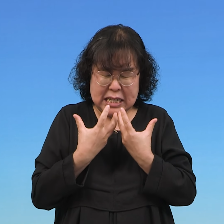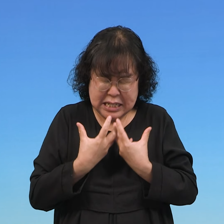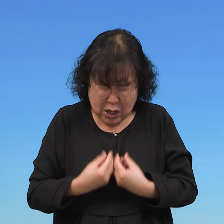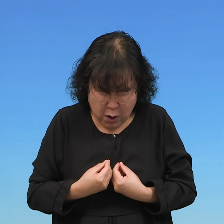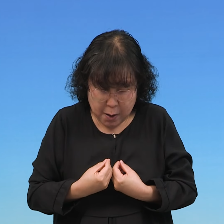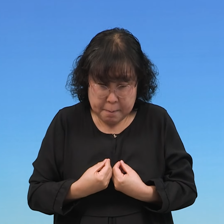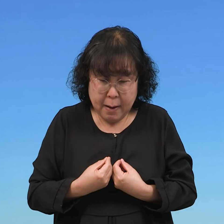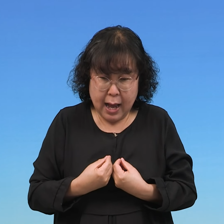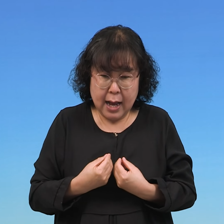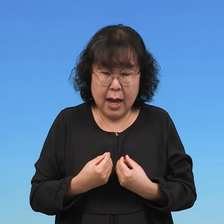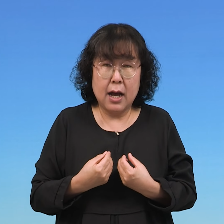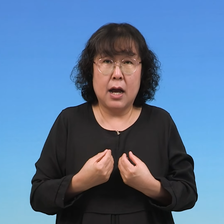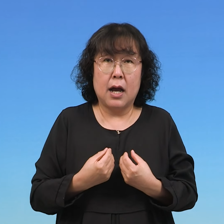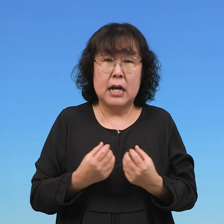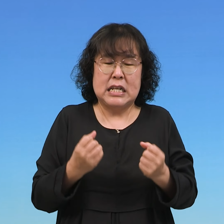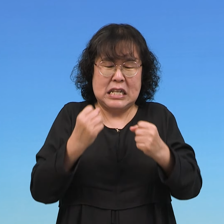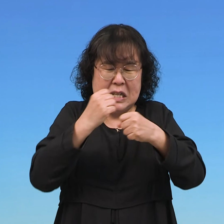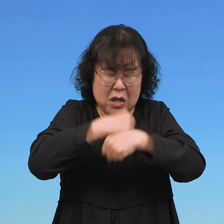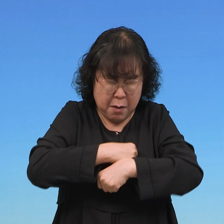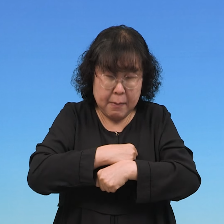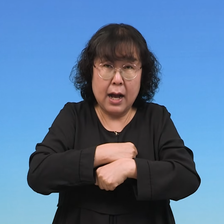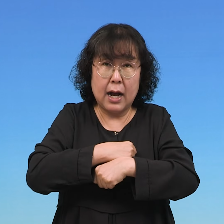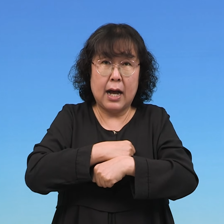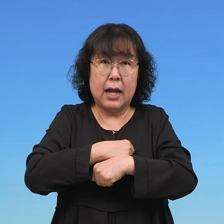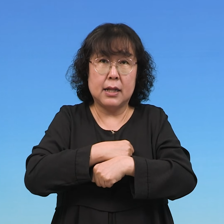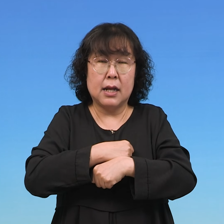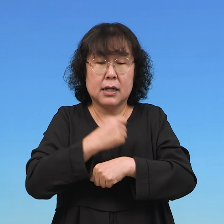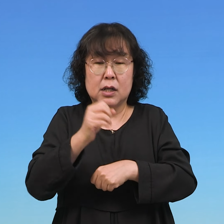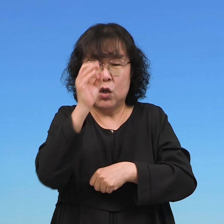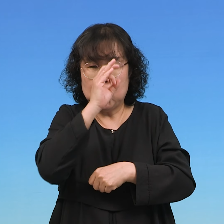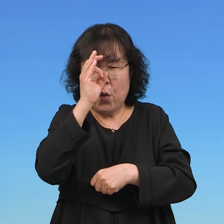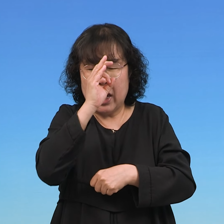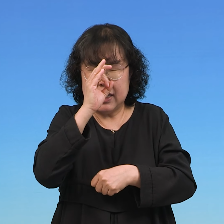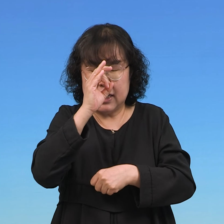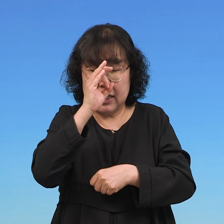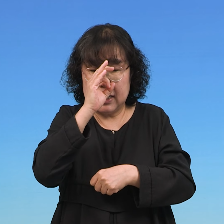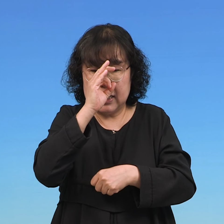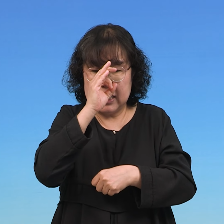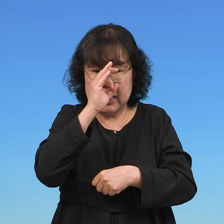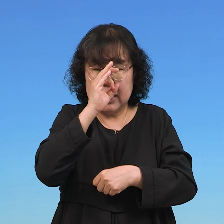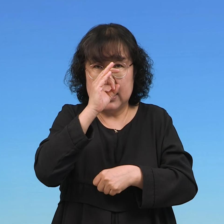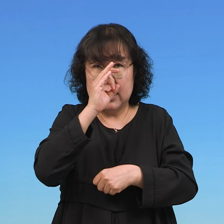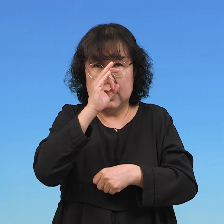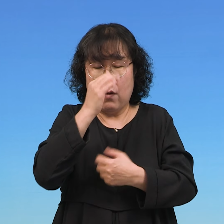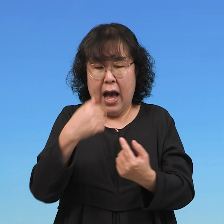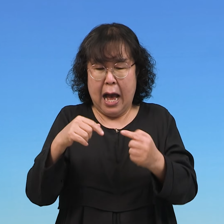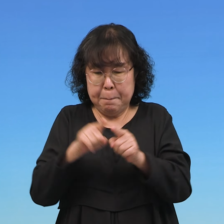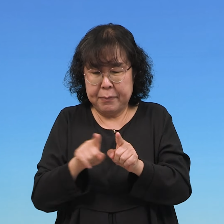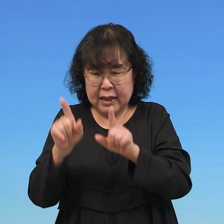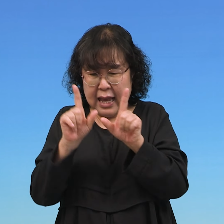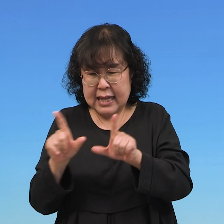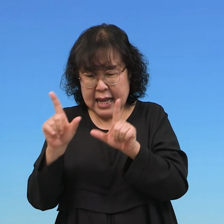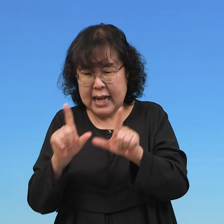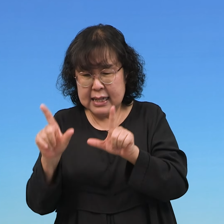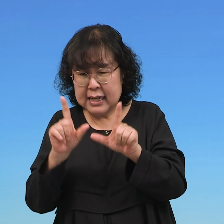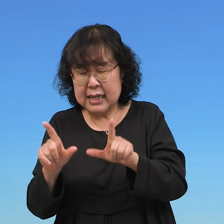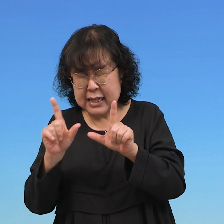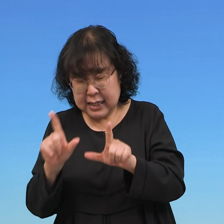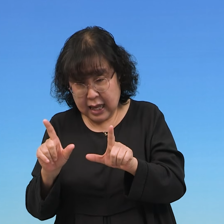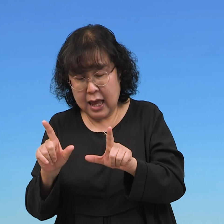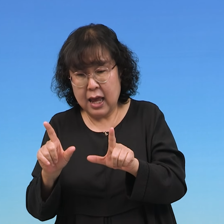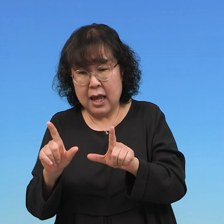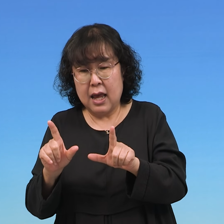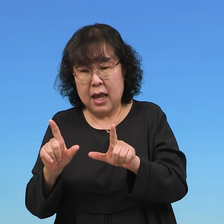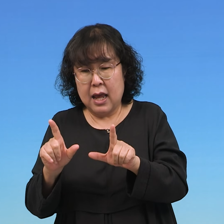절망에 빠진 실패를 경험하는 그 돼지 우리 아니라고 생각을 해요. 왜? 그의